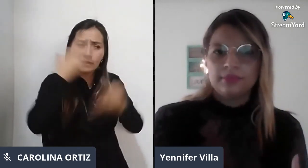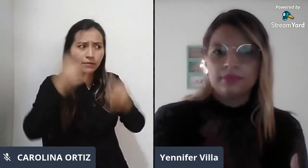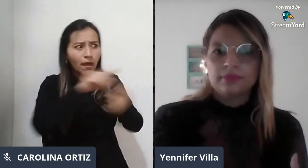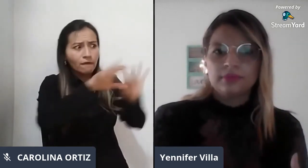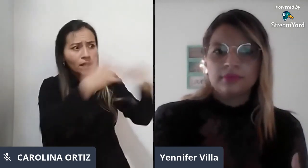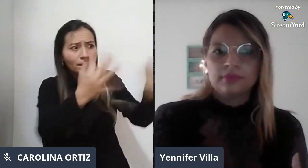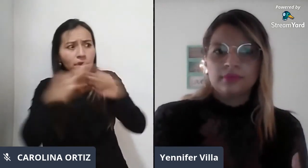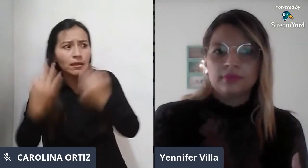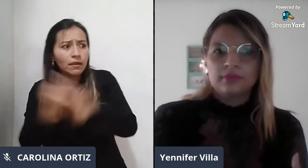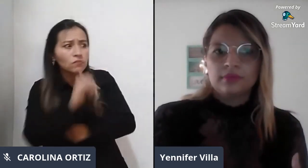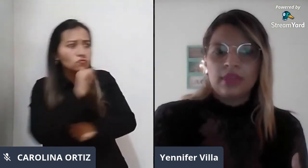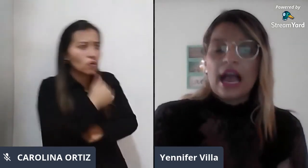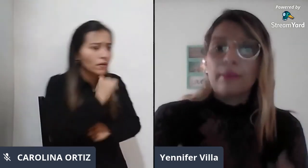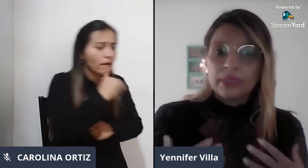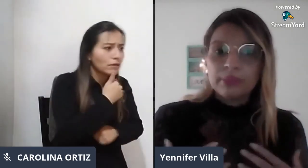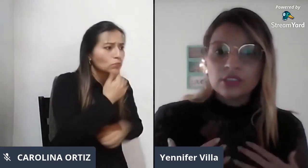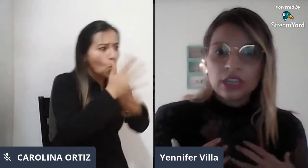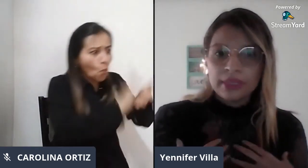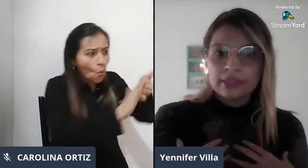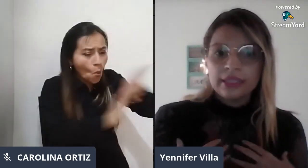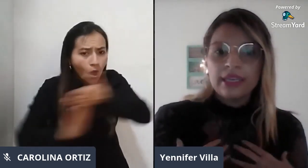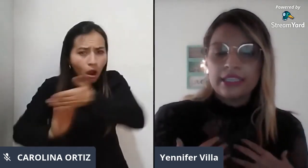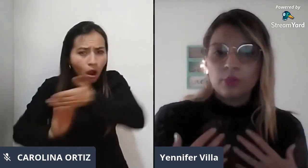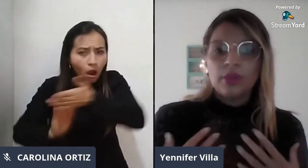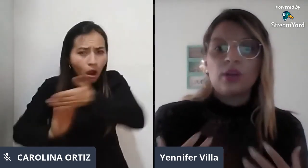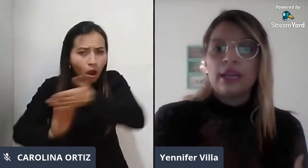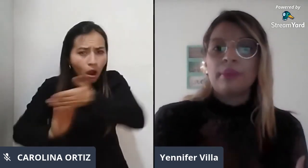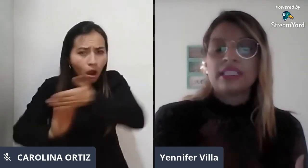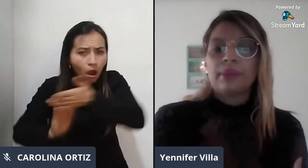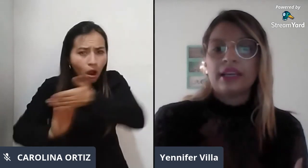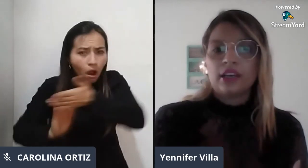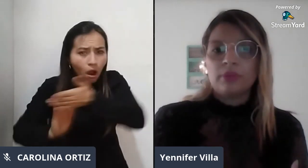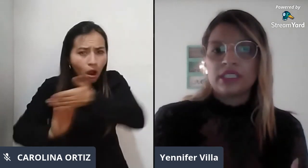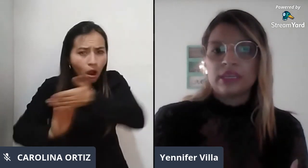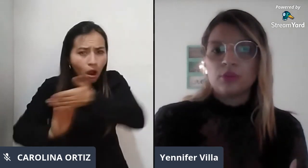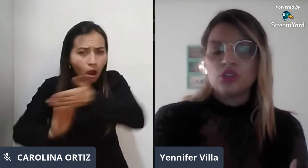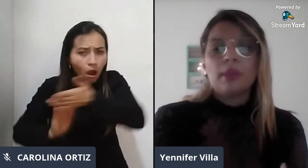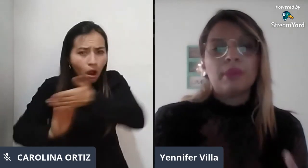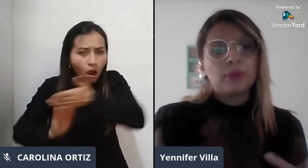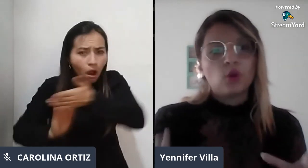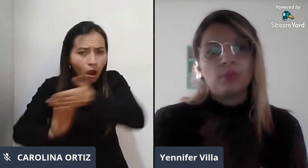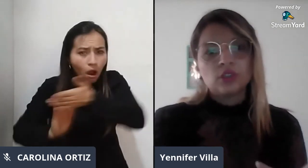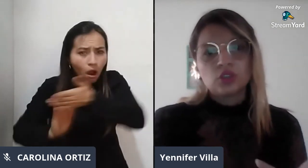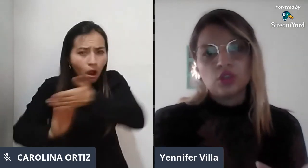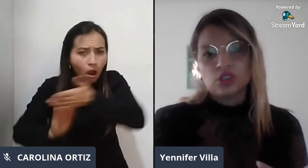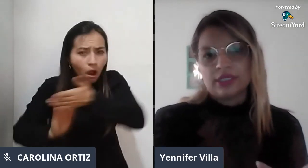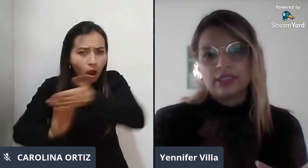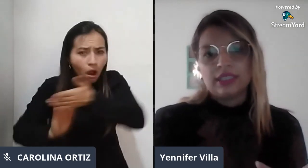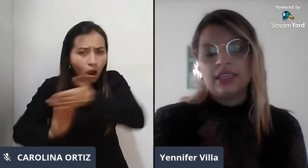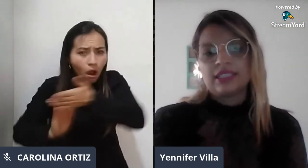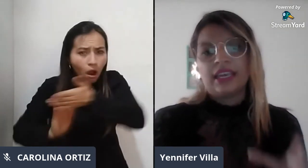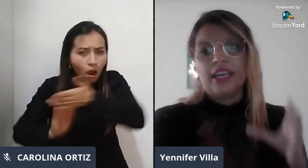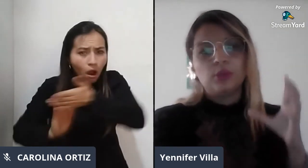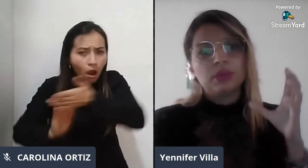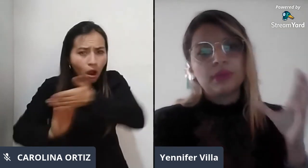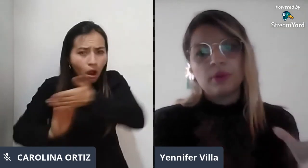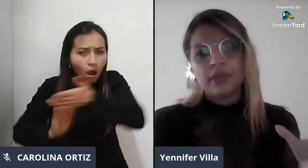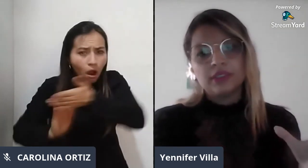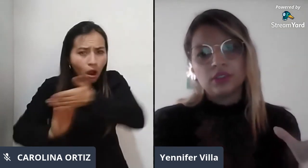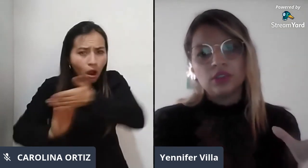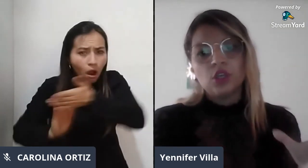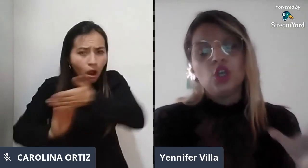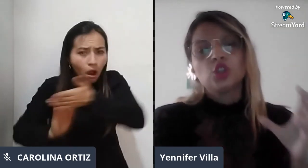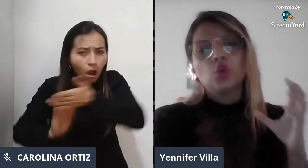familias? A mí personalmente, y quiero ponerlo en la mesa para que conversemos, me preocupan dos cosas. Y es que en un